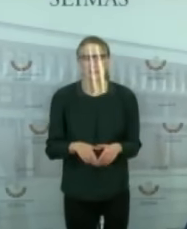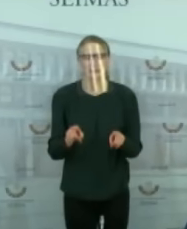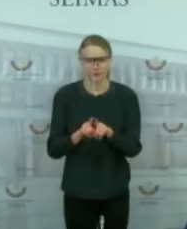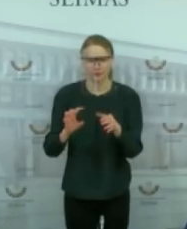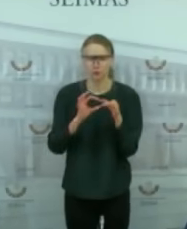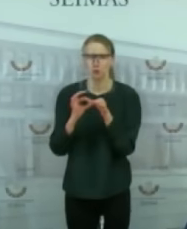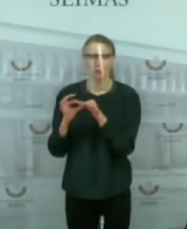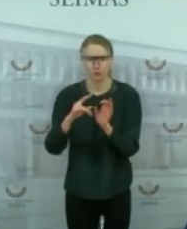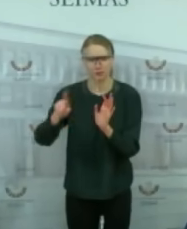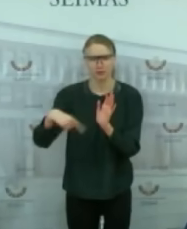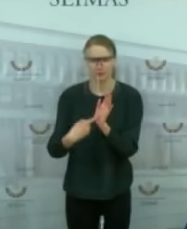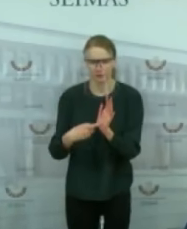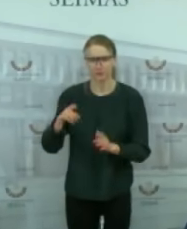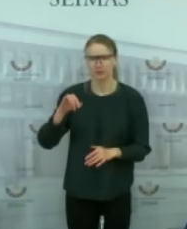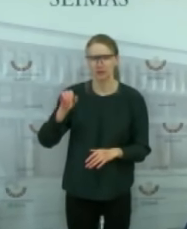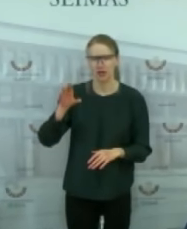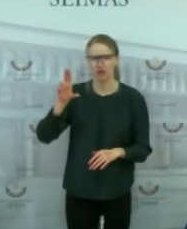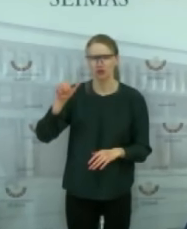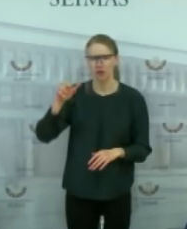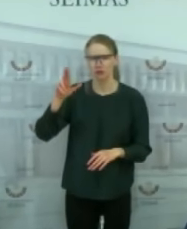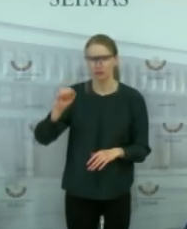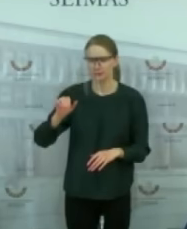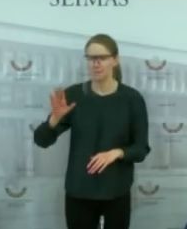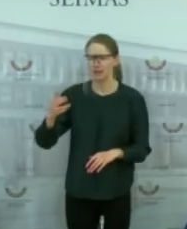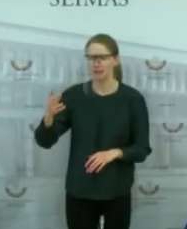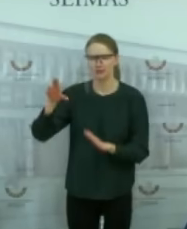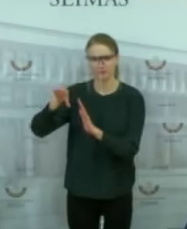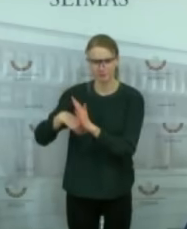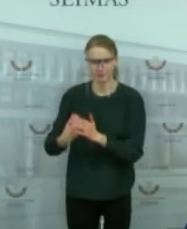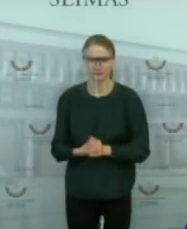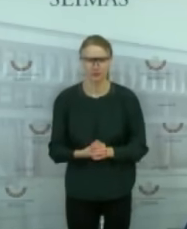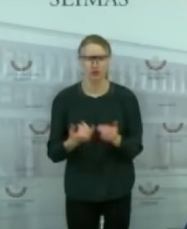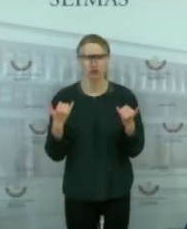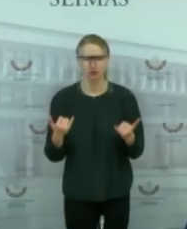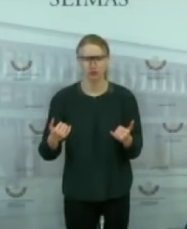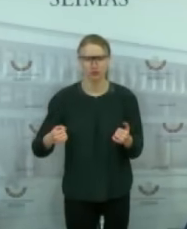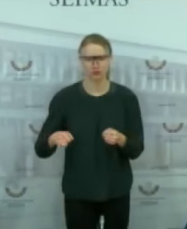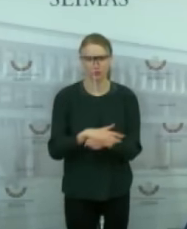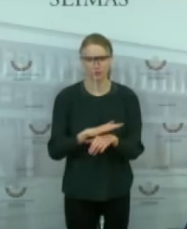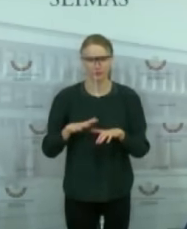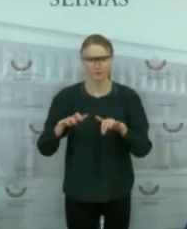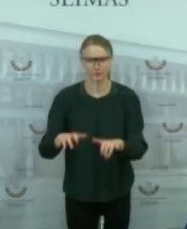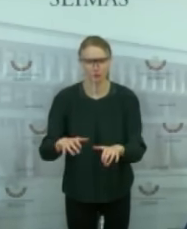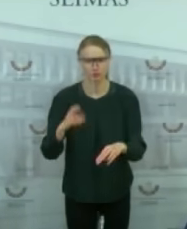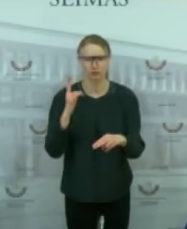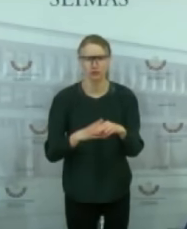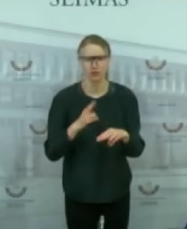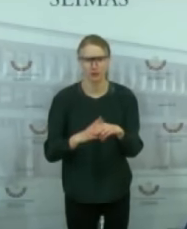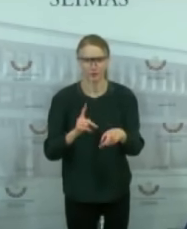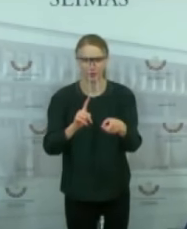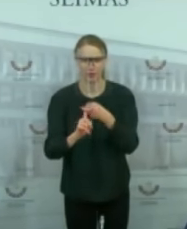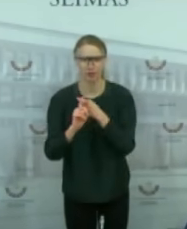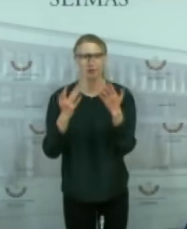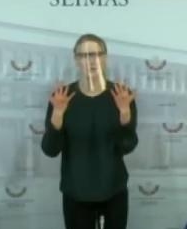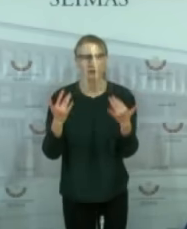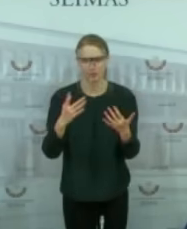turi ir Ignas Jačiauskas iš BNS. Šiandien oficialiai užsikrėtusiųjų koronaviruso statistika sumažinta